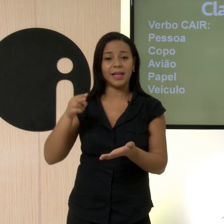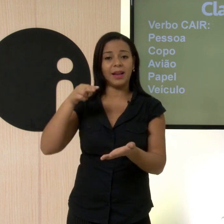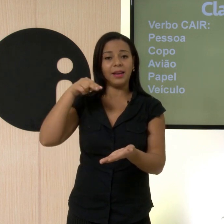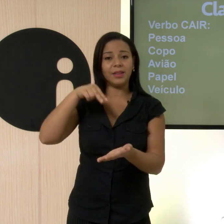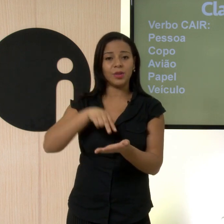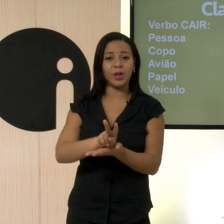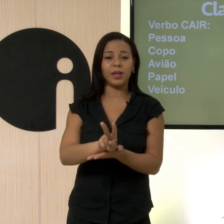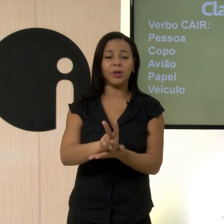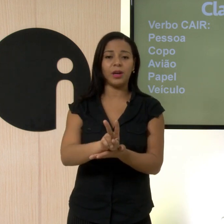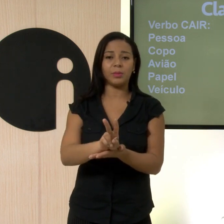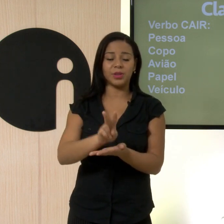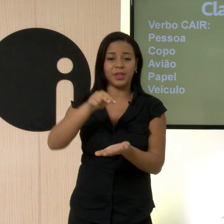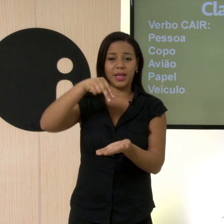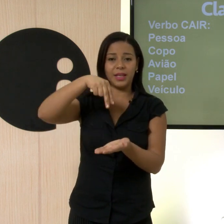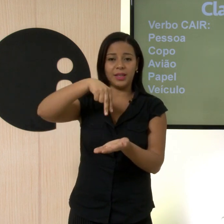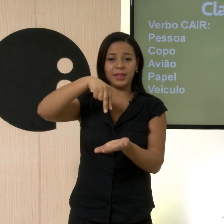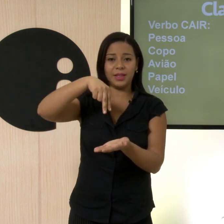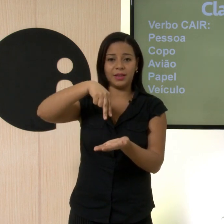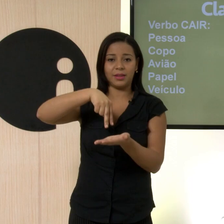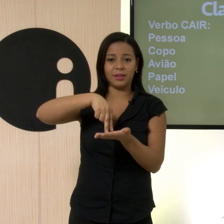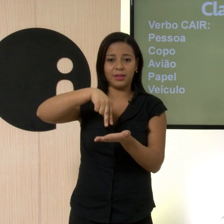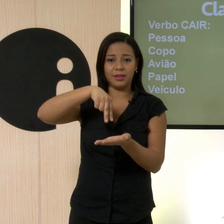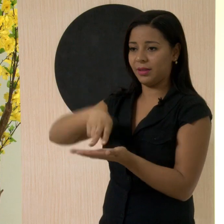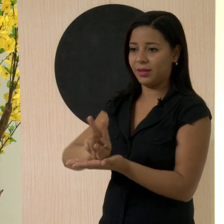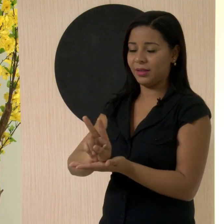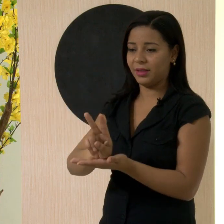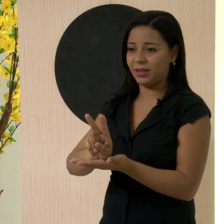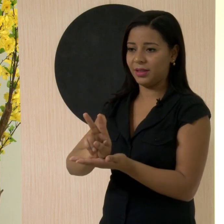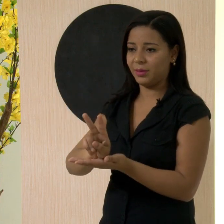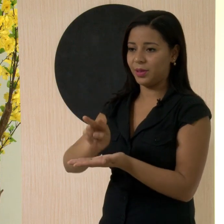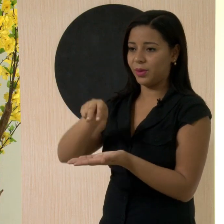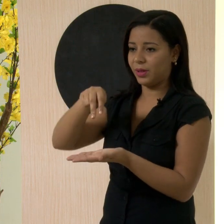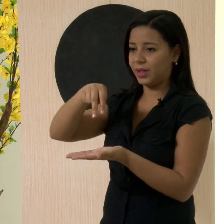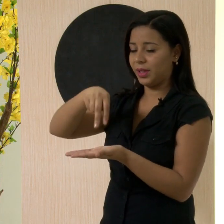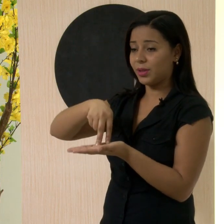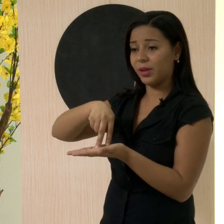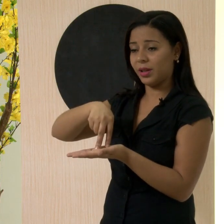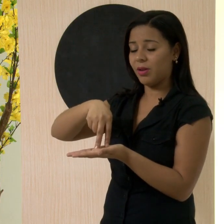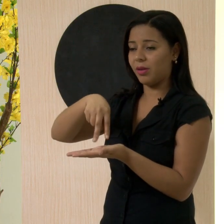ela escorregou, ela pode ter caído assim. A pessoa aqui escorregou.